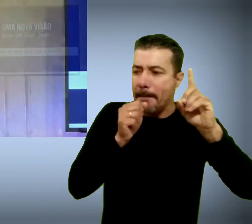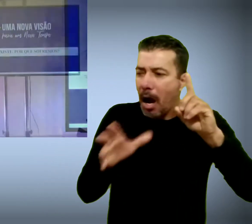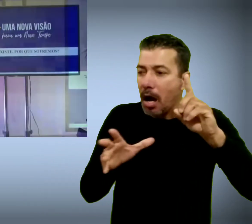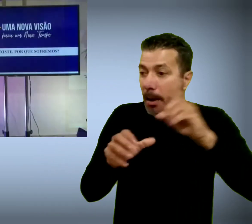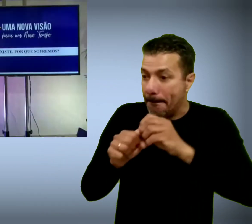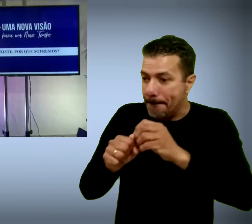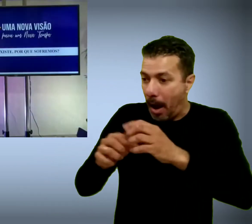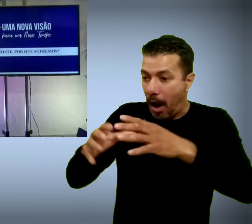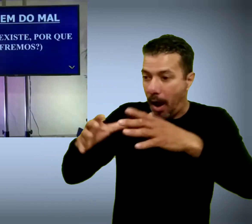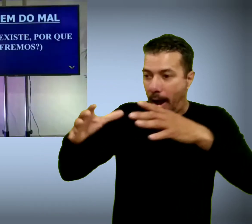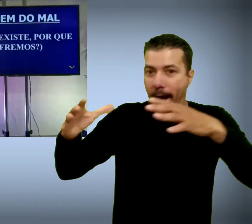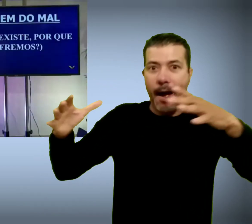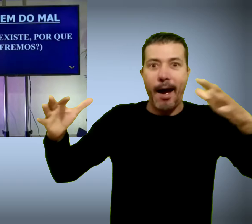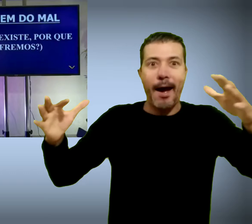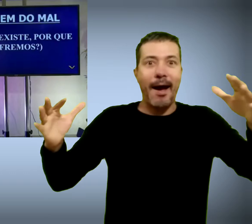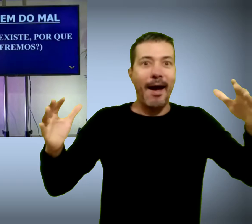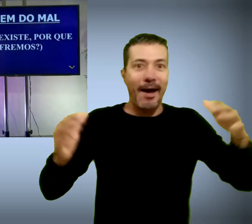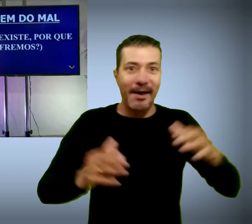aqui na tela,